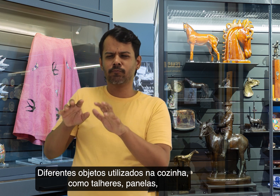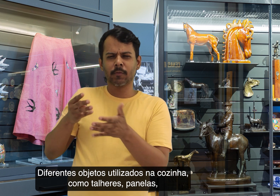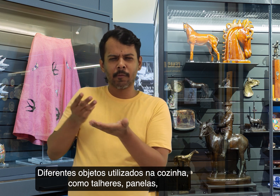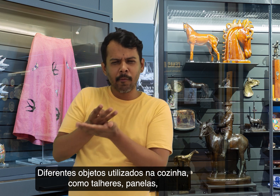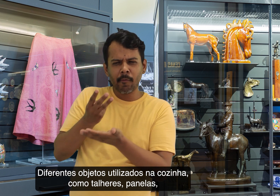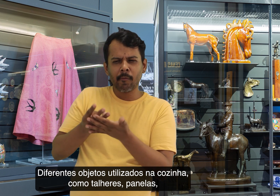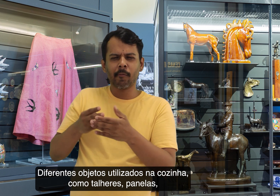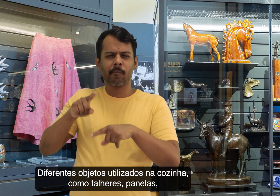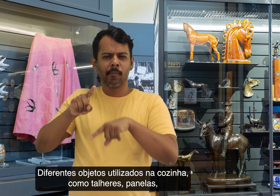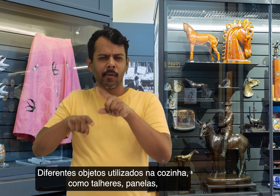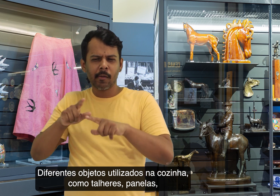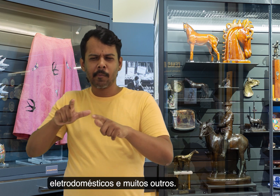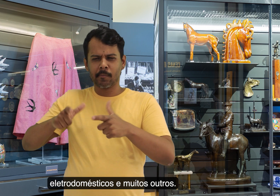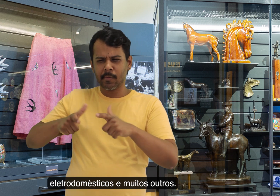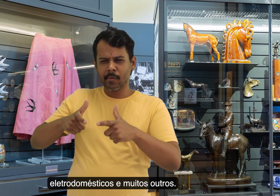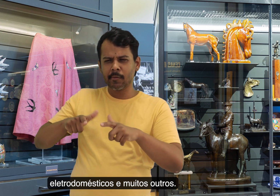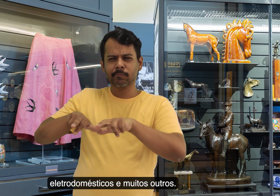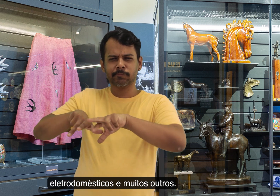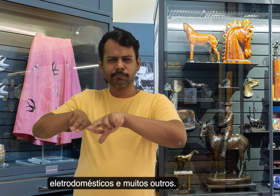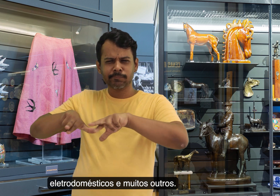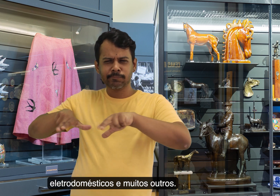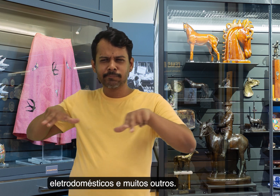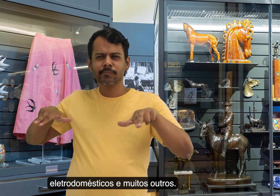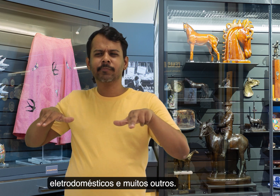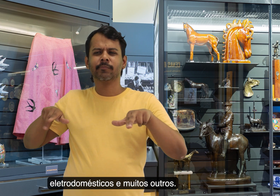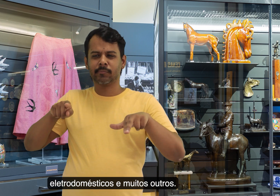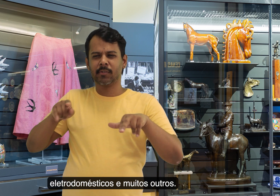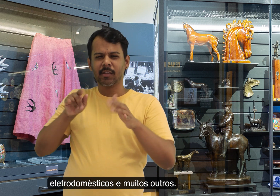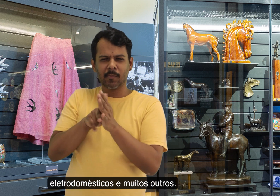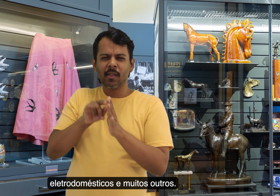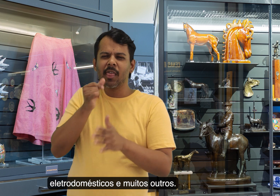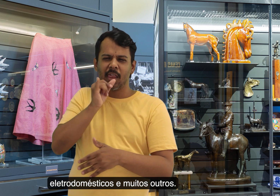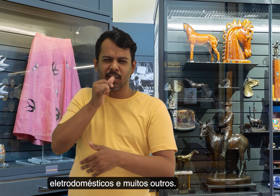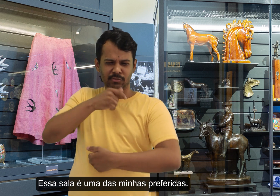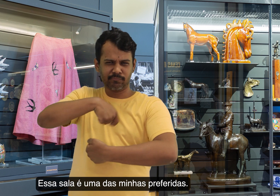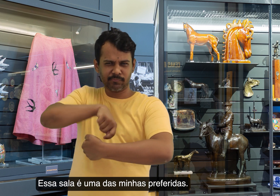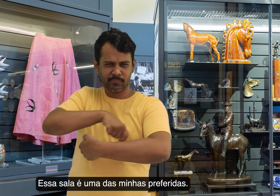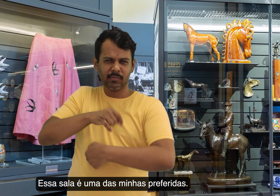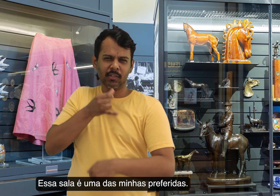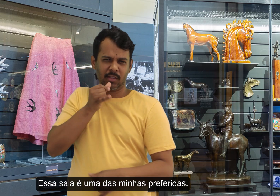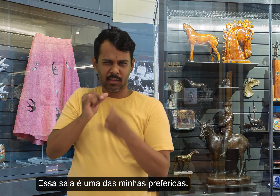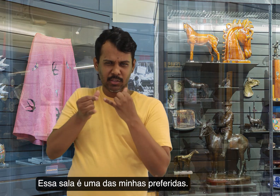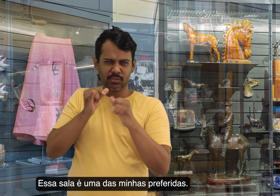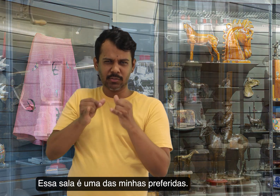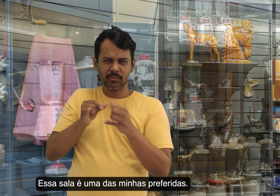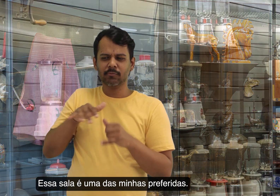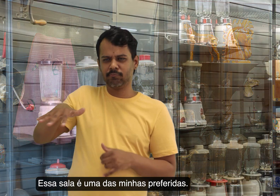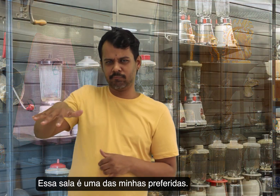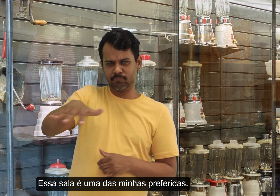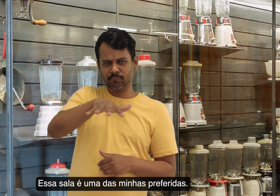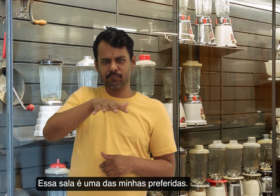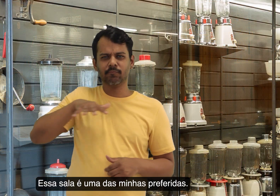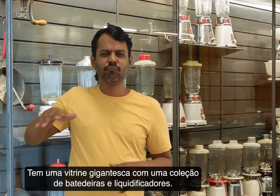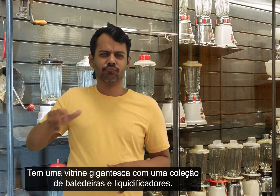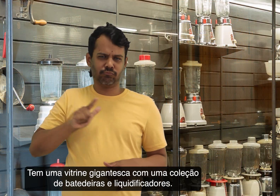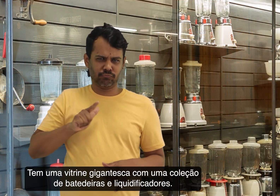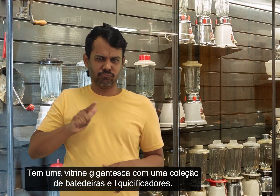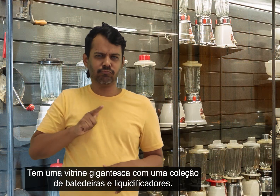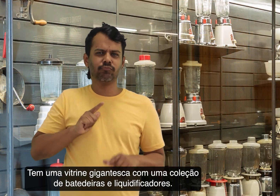como talheres, panelas, eletrodomésticos e muitos outros. Essa sala é uma das minhas preferidas. Tem uma